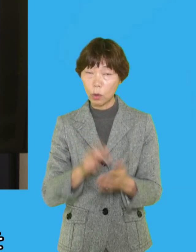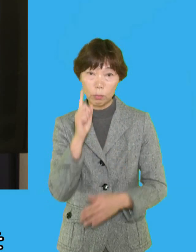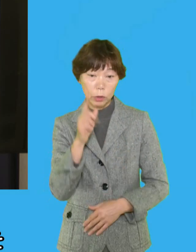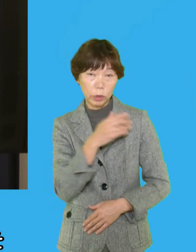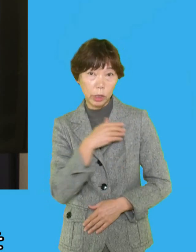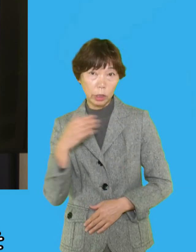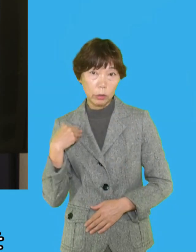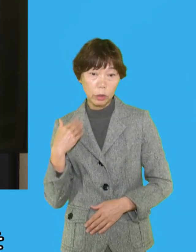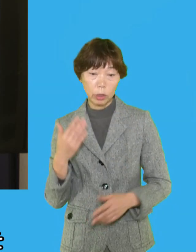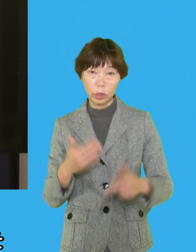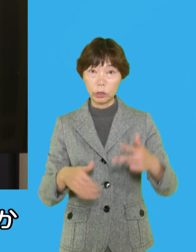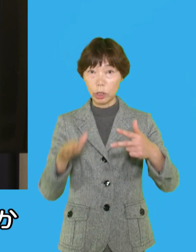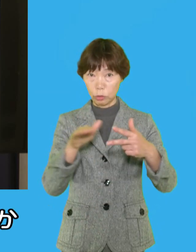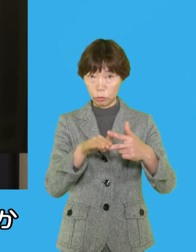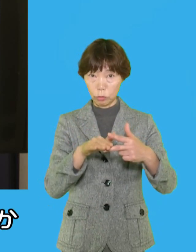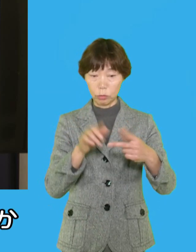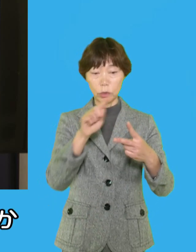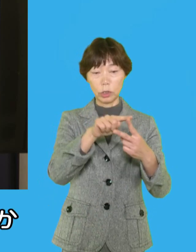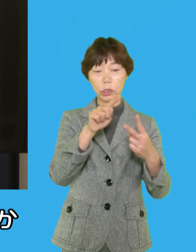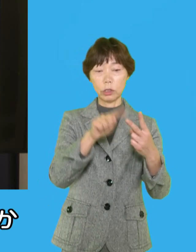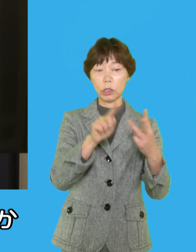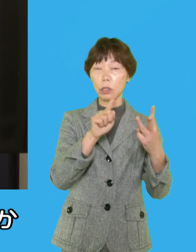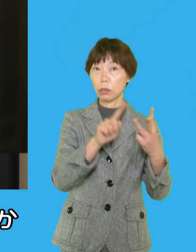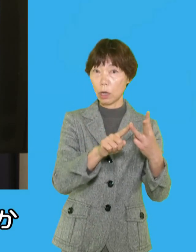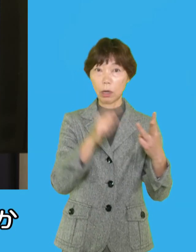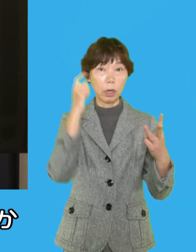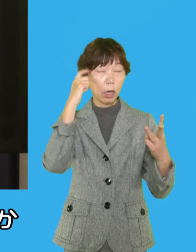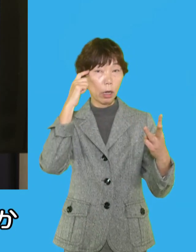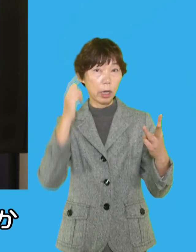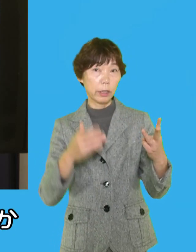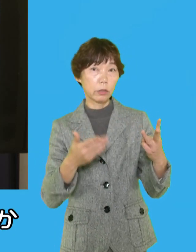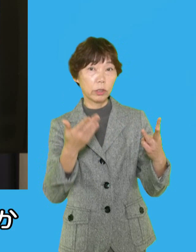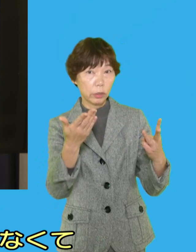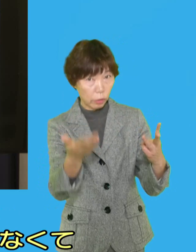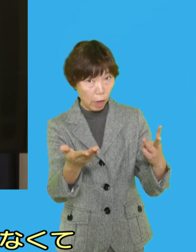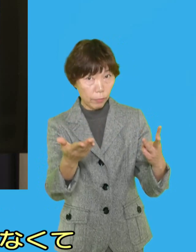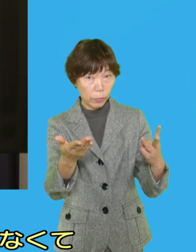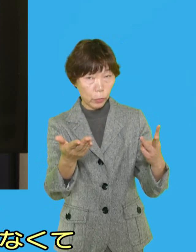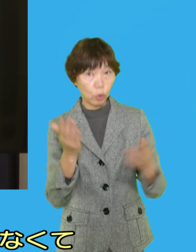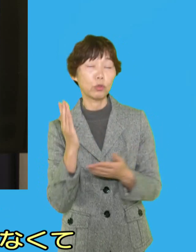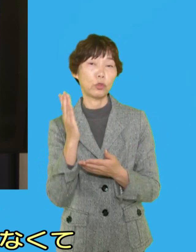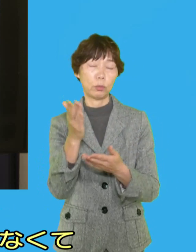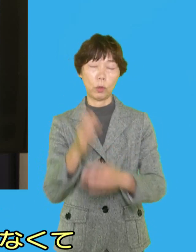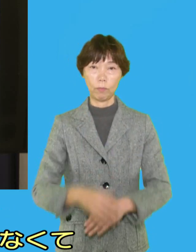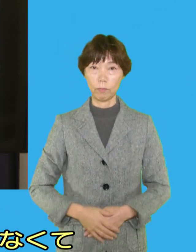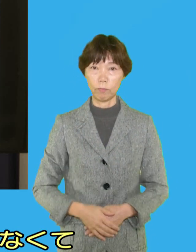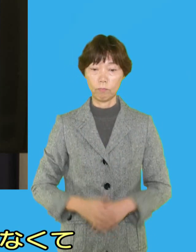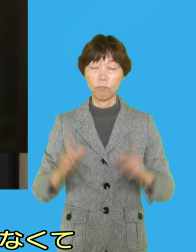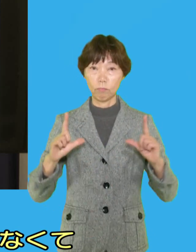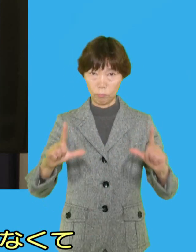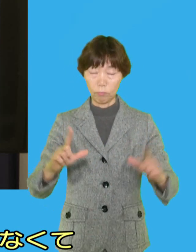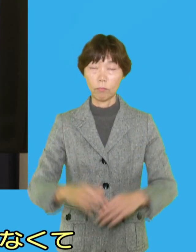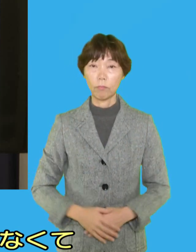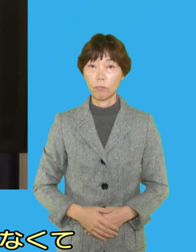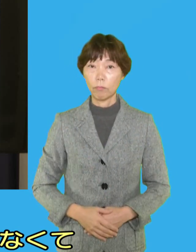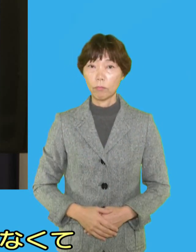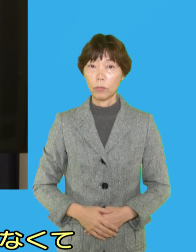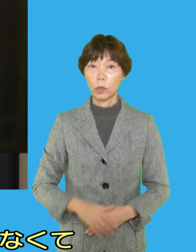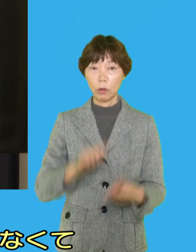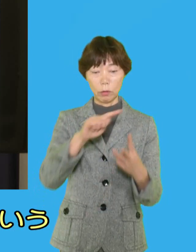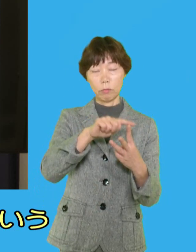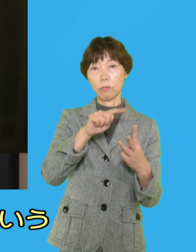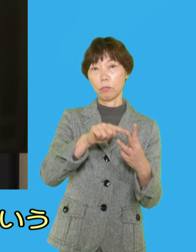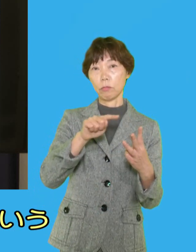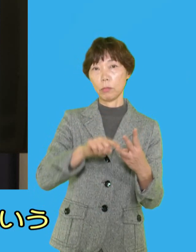墳関連の施設を考えているんですかという質問なんですけれども、 うん、別にその3つ限定ではな